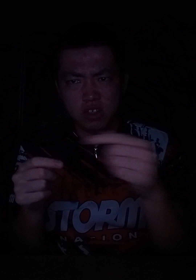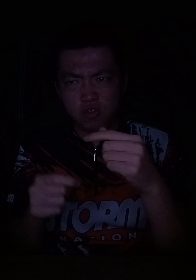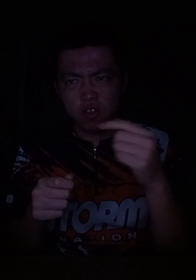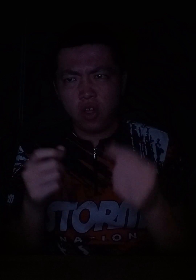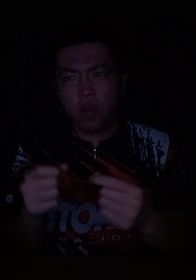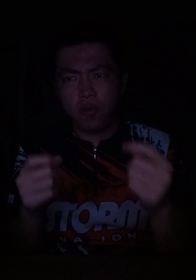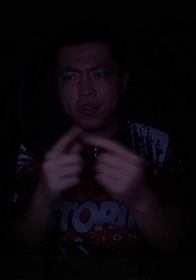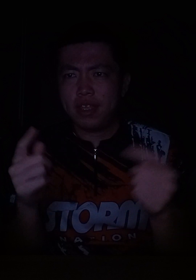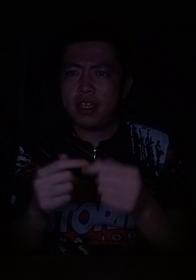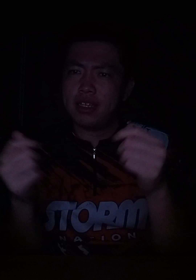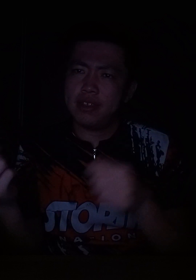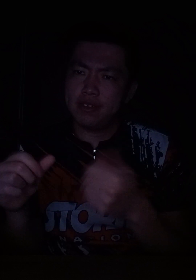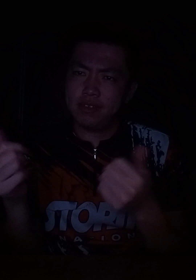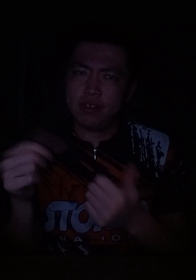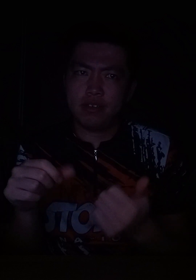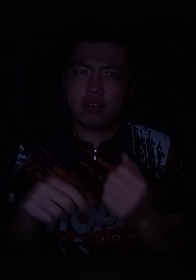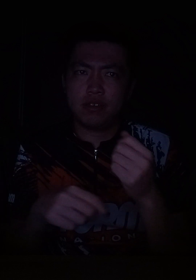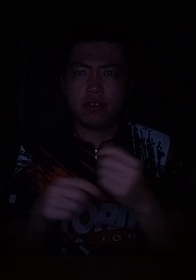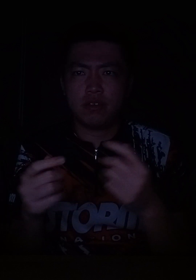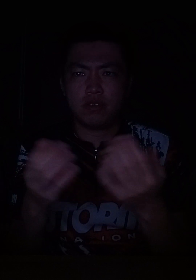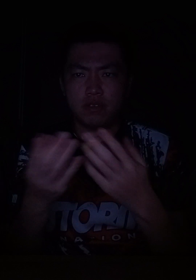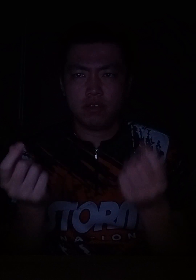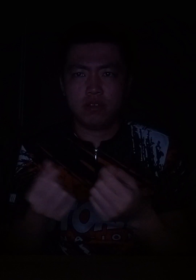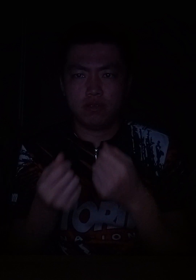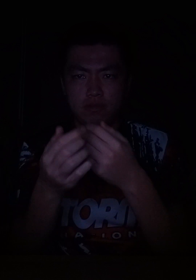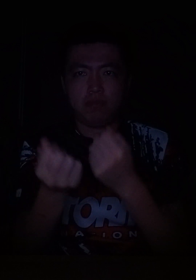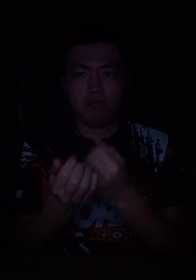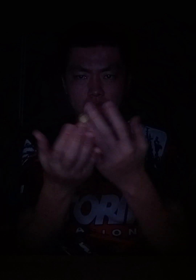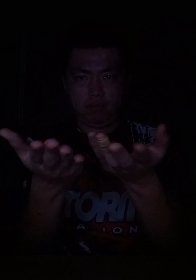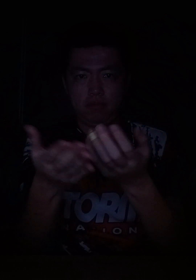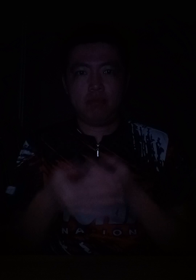시민 2명이 다쳤습니다. 윤상문 기자가 보도합니다.